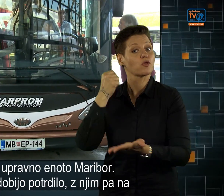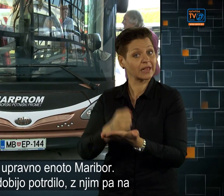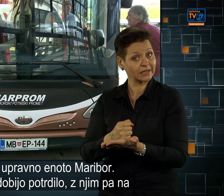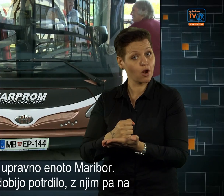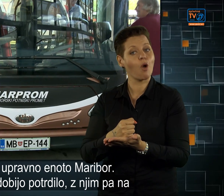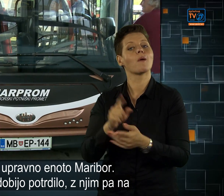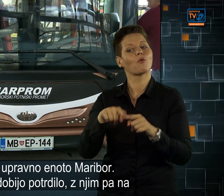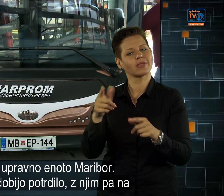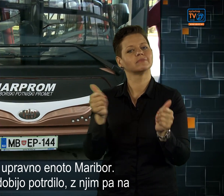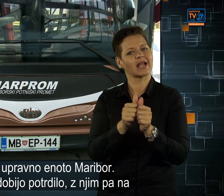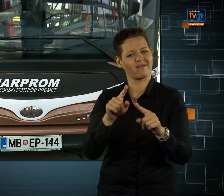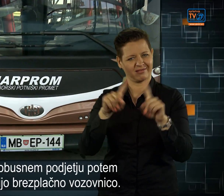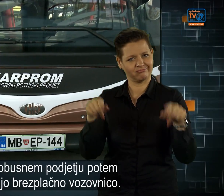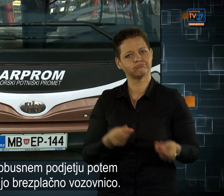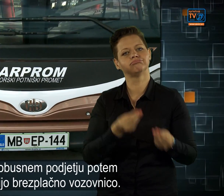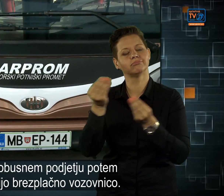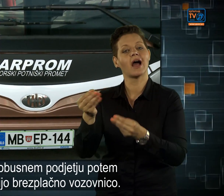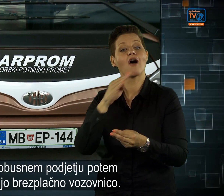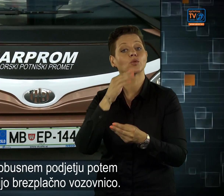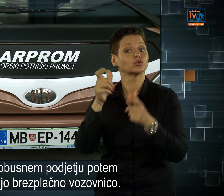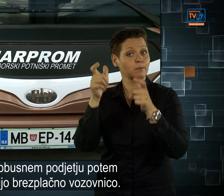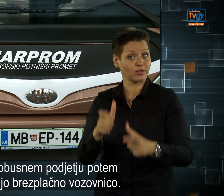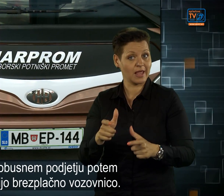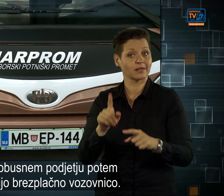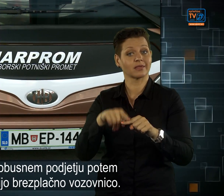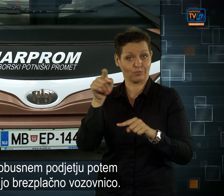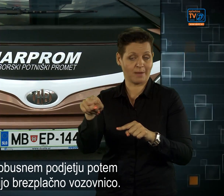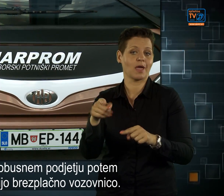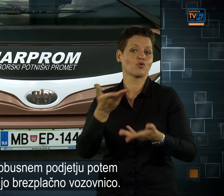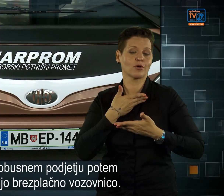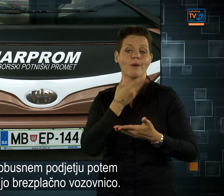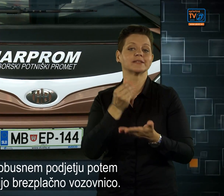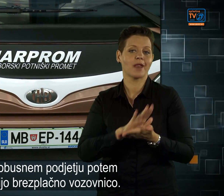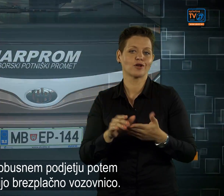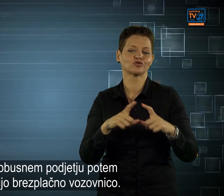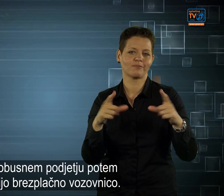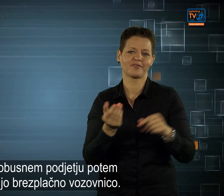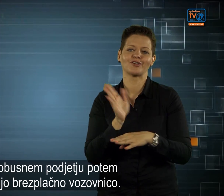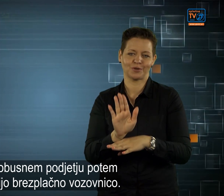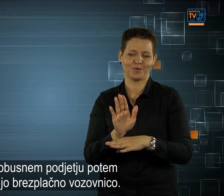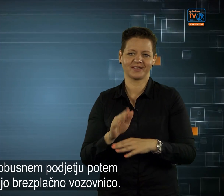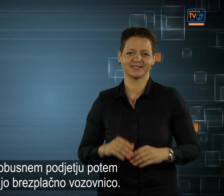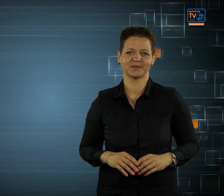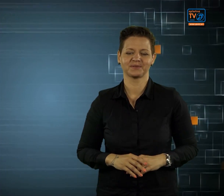Tam dobijo potrdilo, z njim pa na avtobusnem podjetju potem dobijo brezplačno vozovnico.